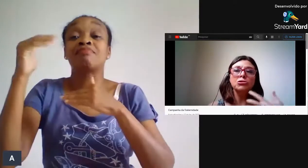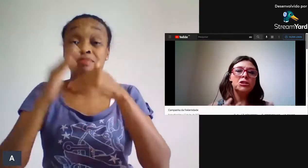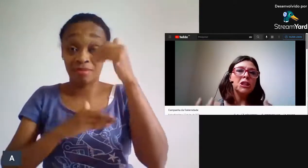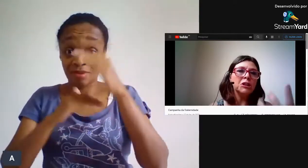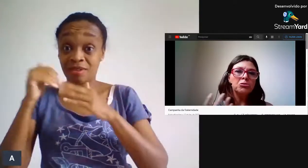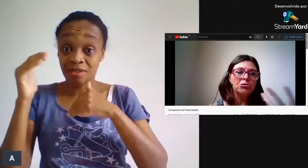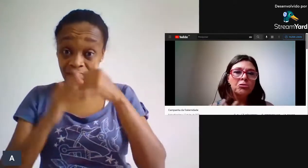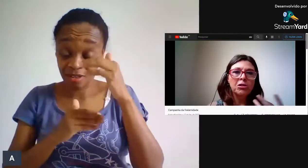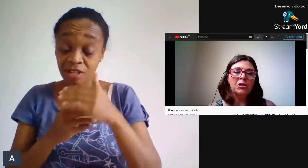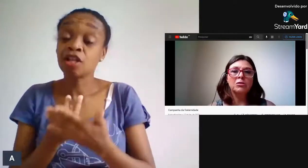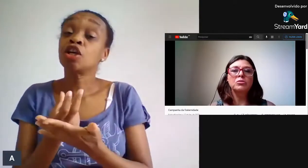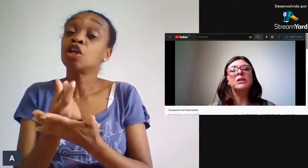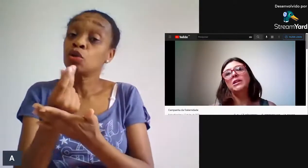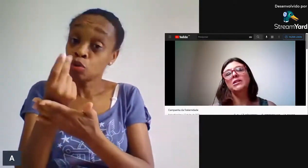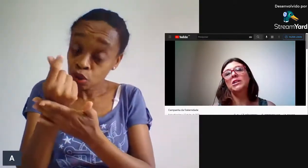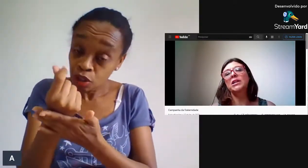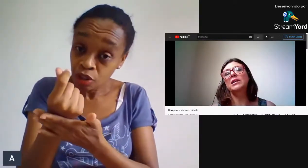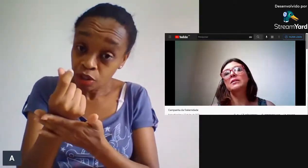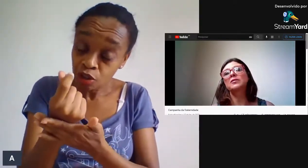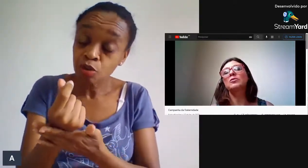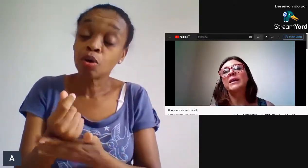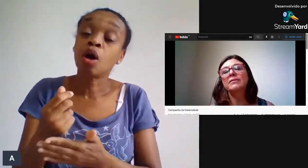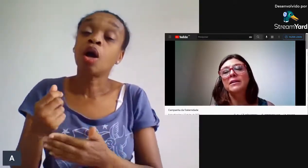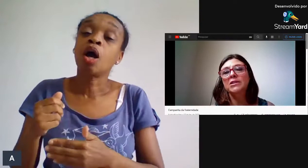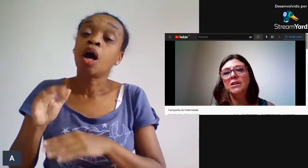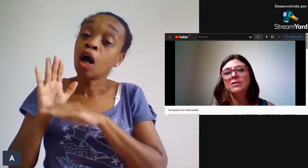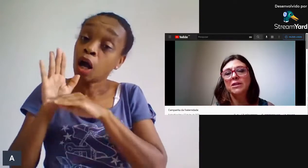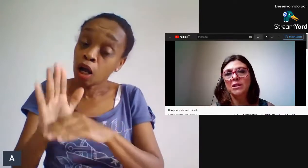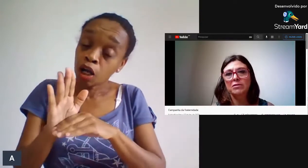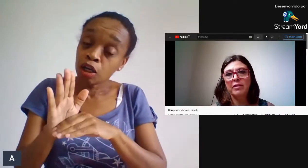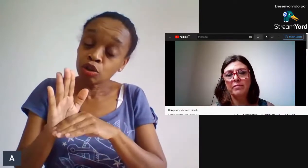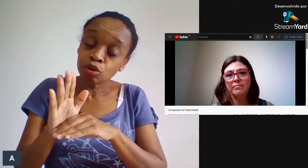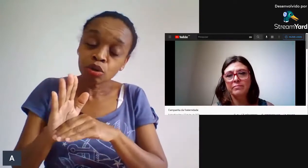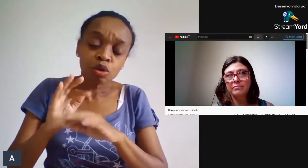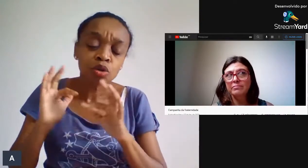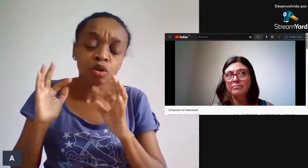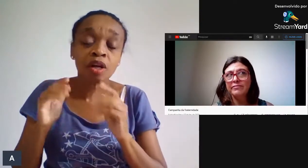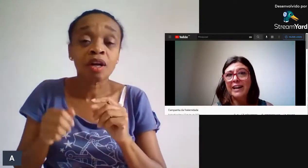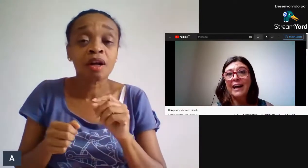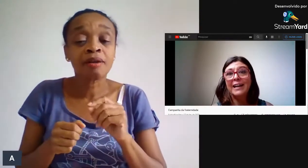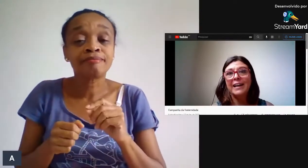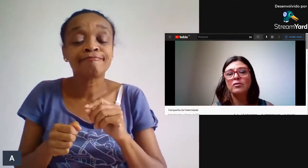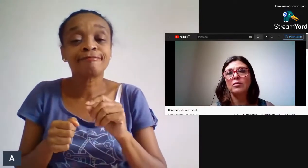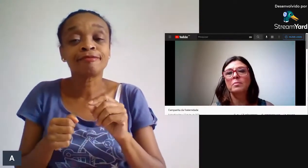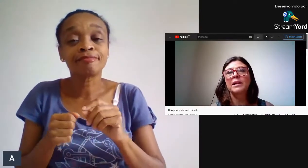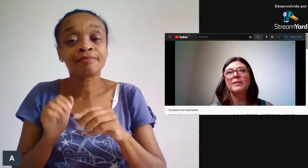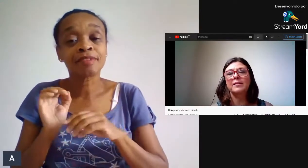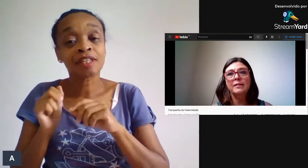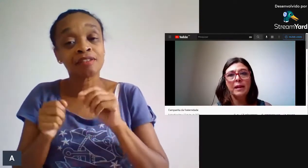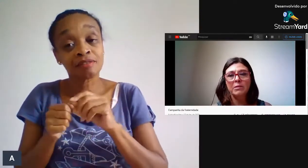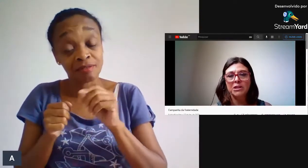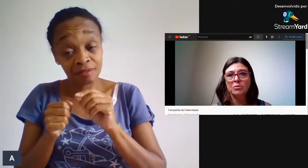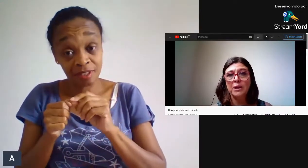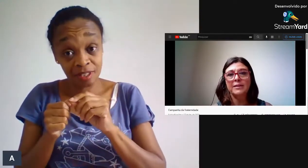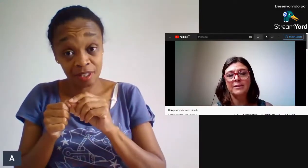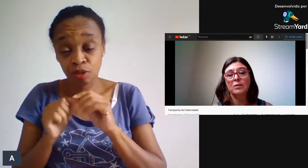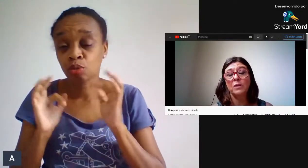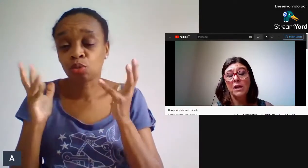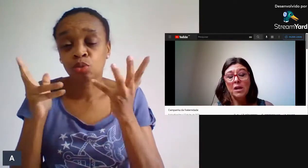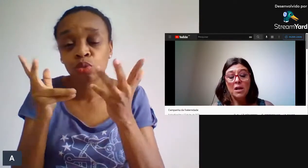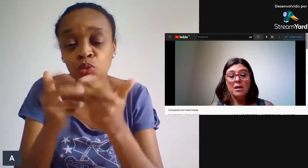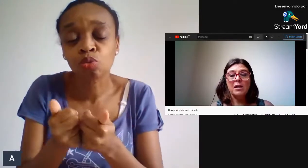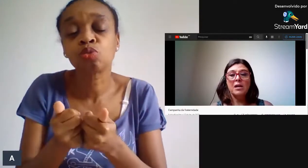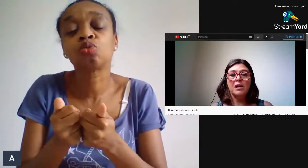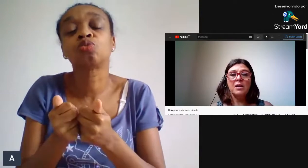foi discutido durante esses 40 dias que a gente vai falar, né, sobre esse tema de